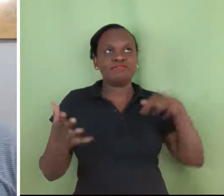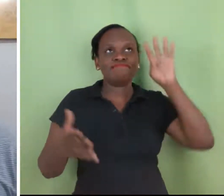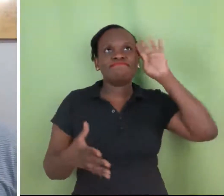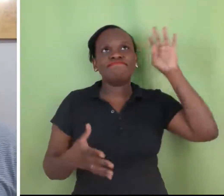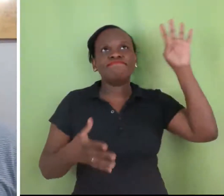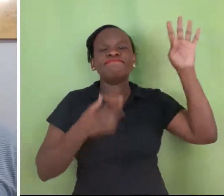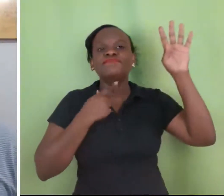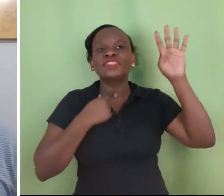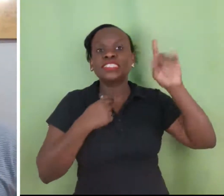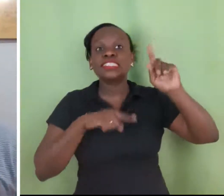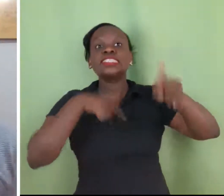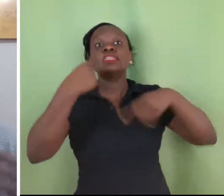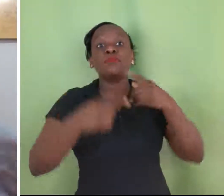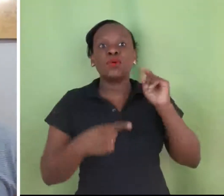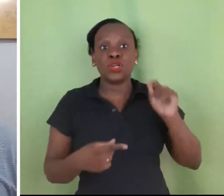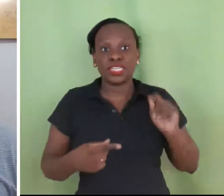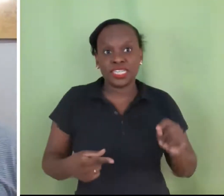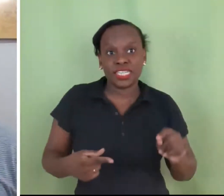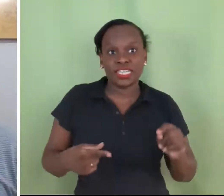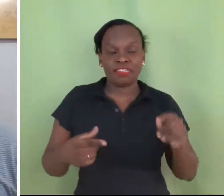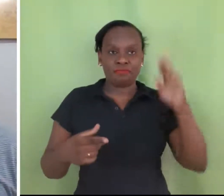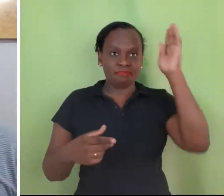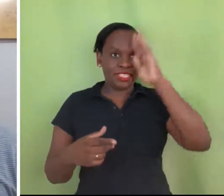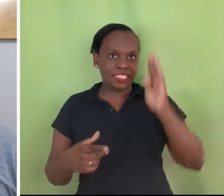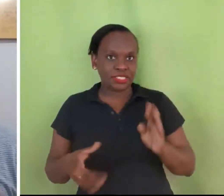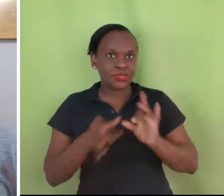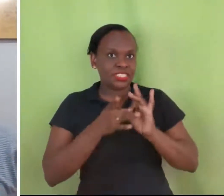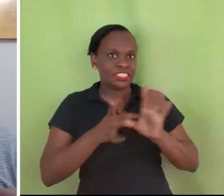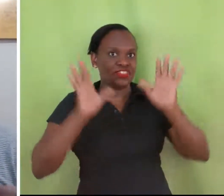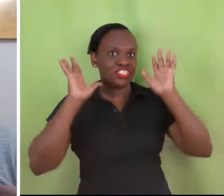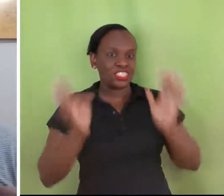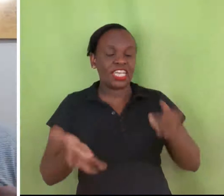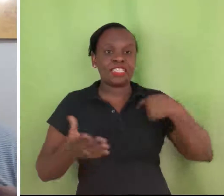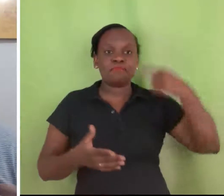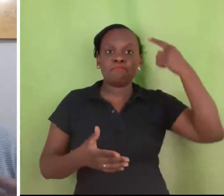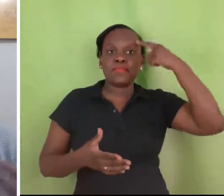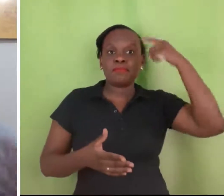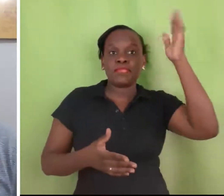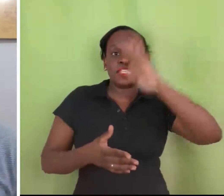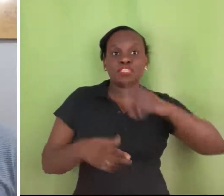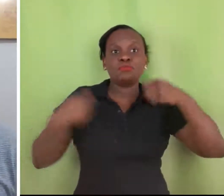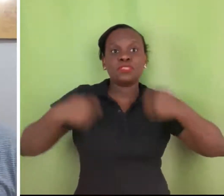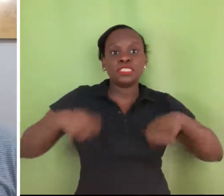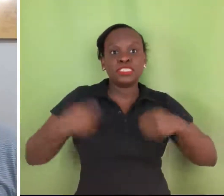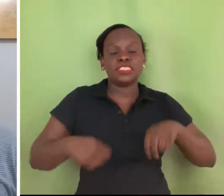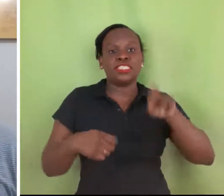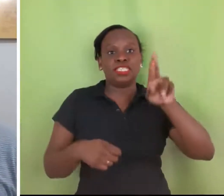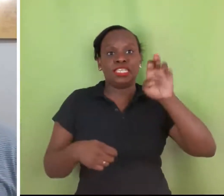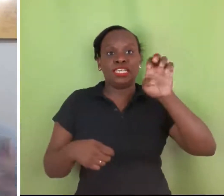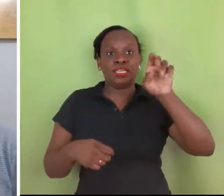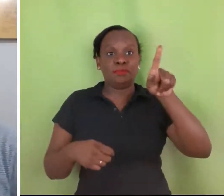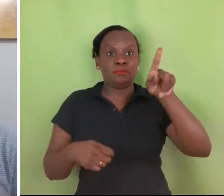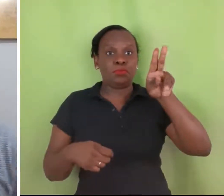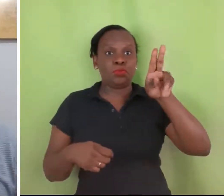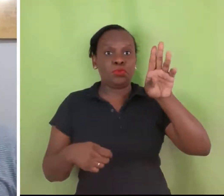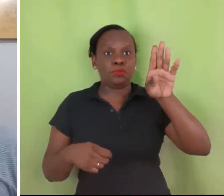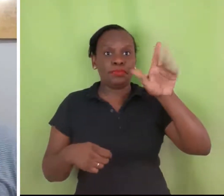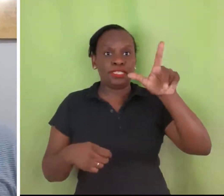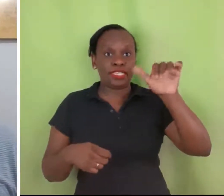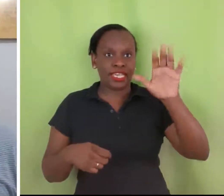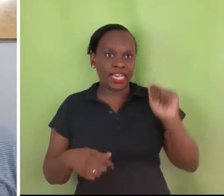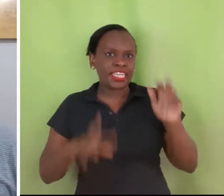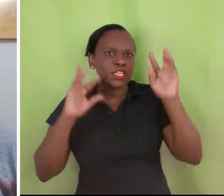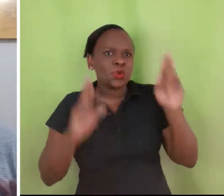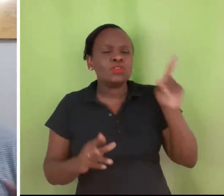para depois, né? Depois que o Brasil fosse livre, eles acreditavam que o Brasil deveria ser uma república, ou seja, como tinha acontecido nos